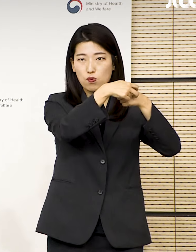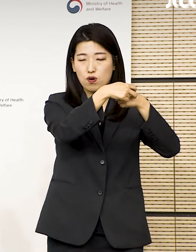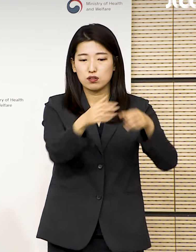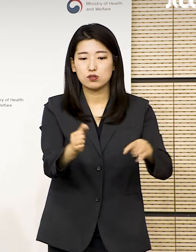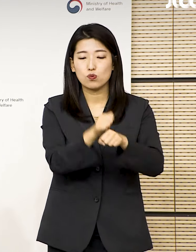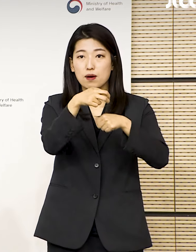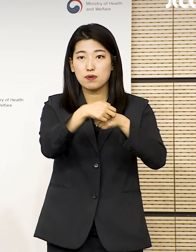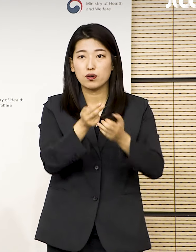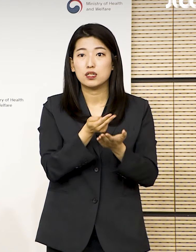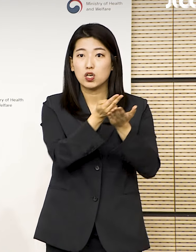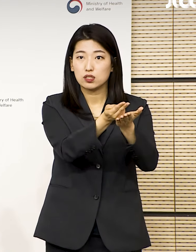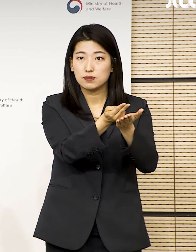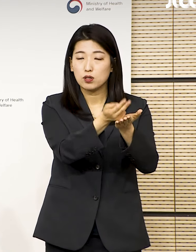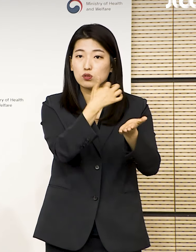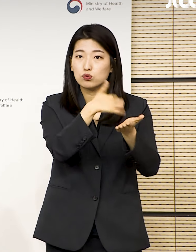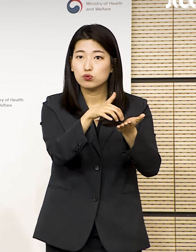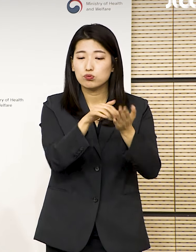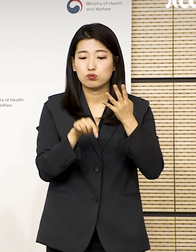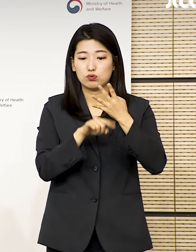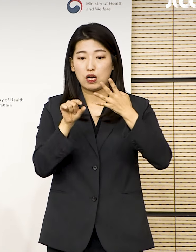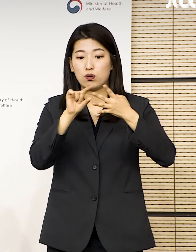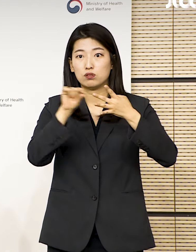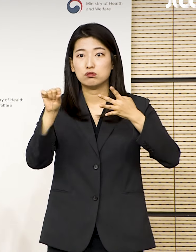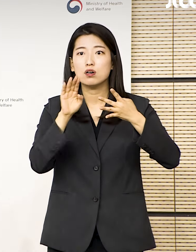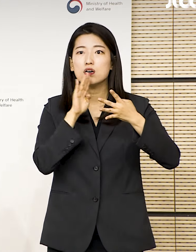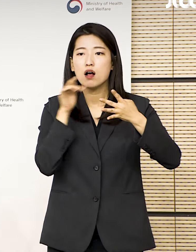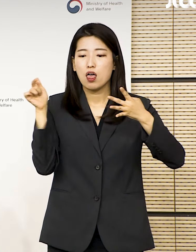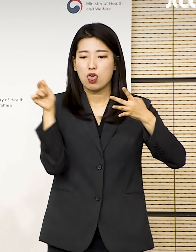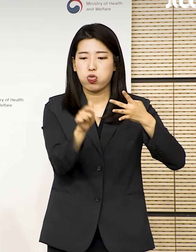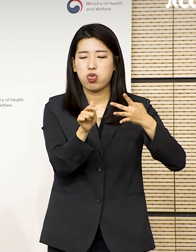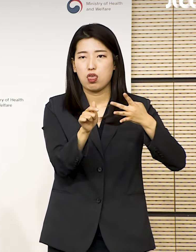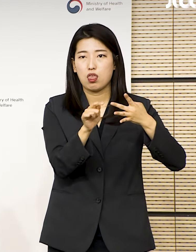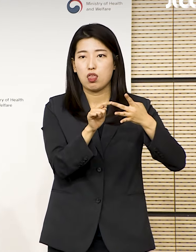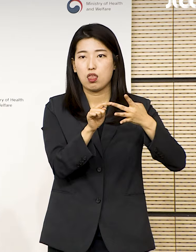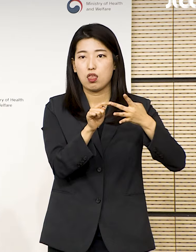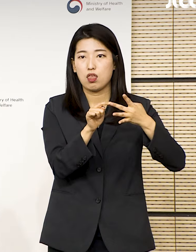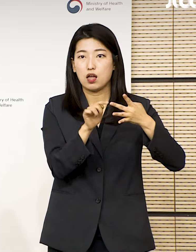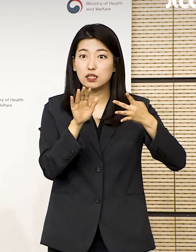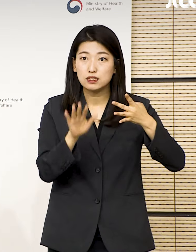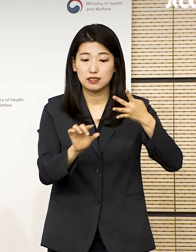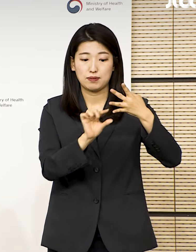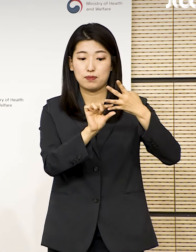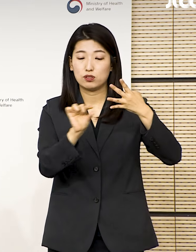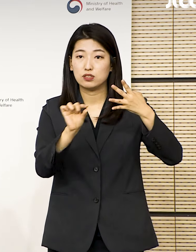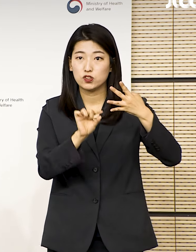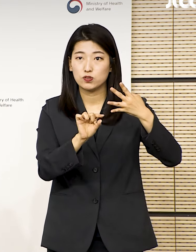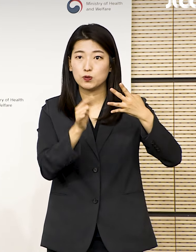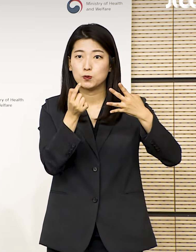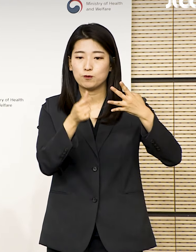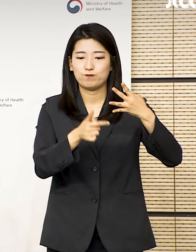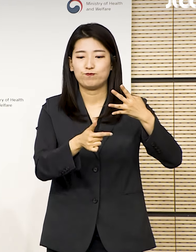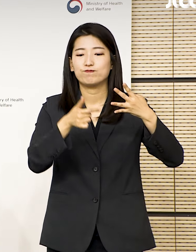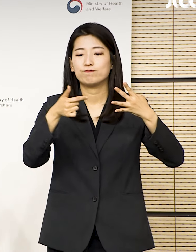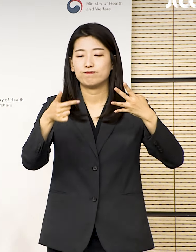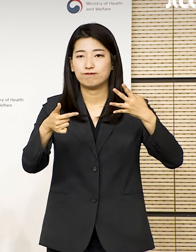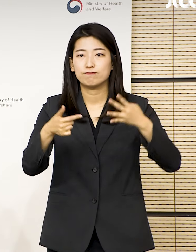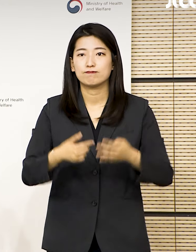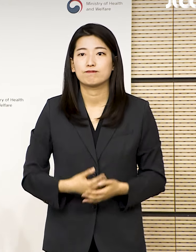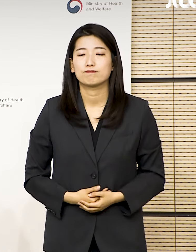환자는 4월 둘째 주 가장 큰 폭으로 감소한 이후에 4월 넷째 주에 다소 증가하는